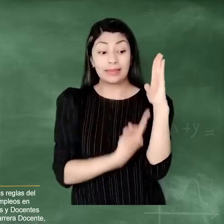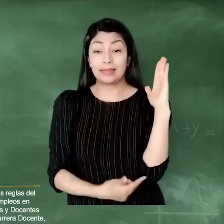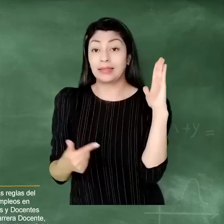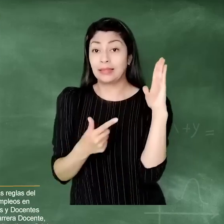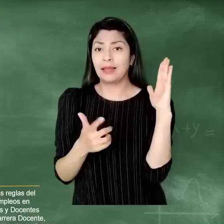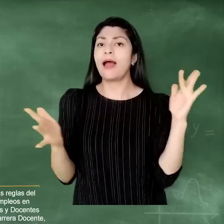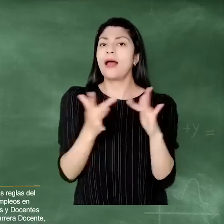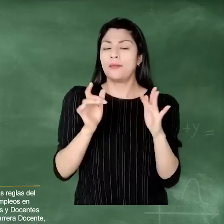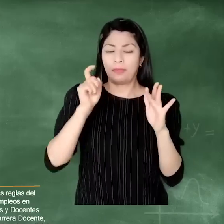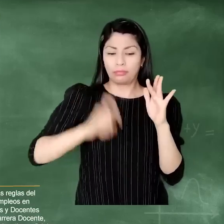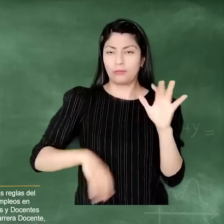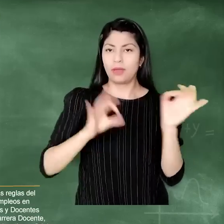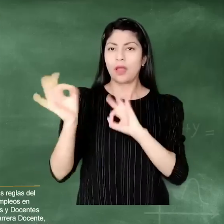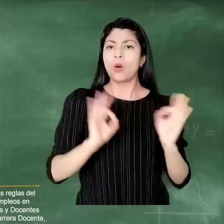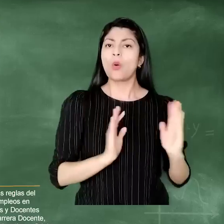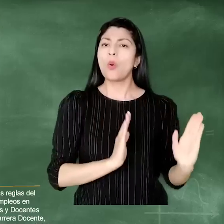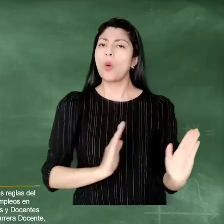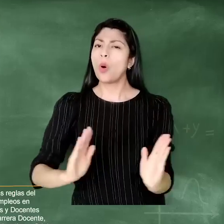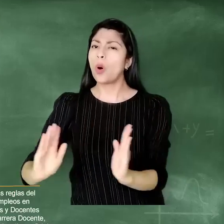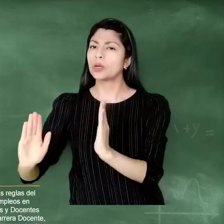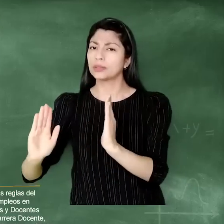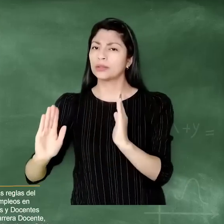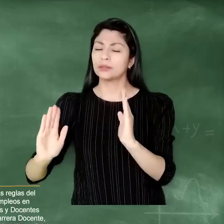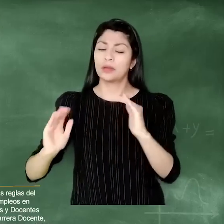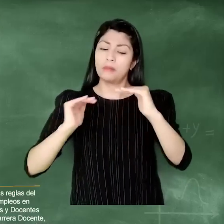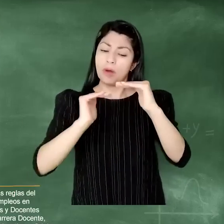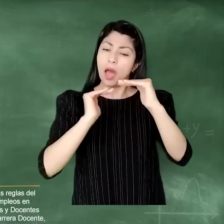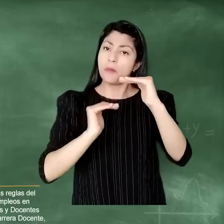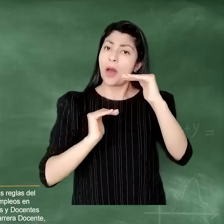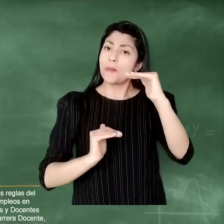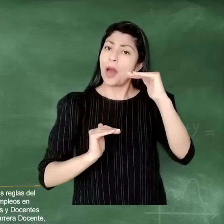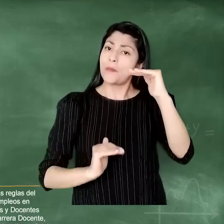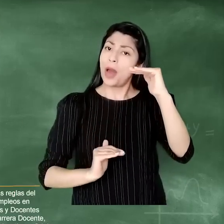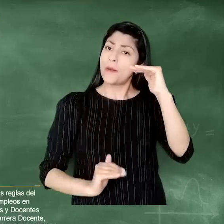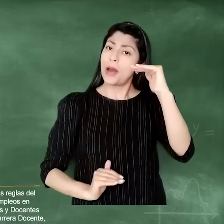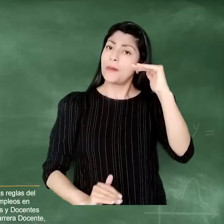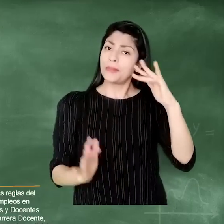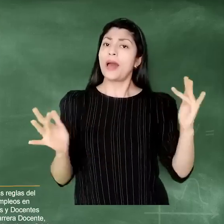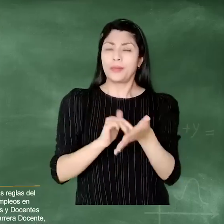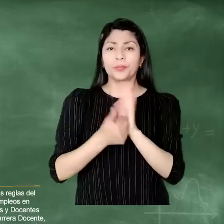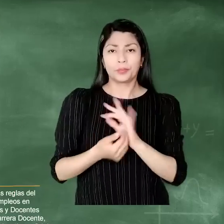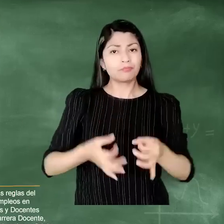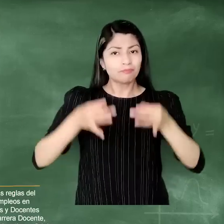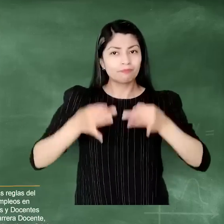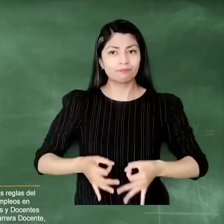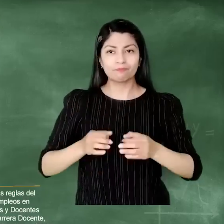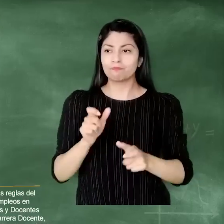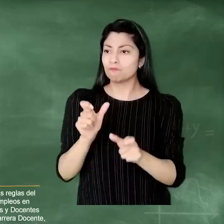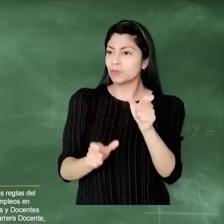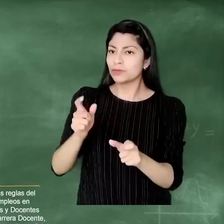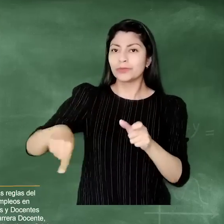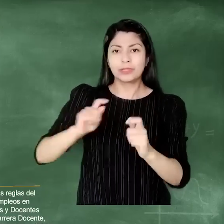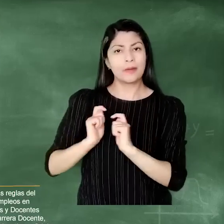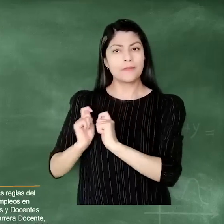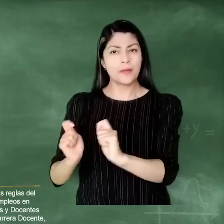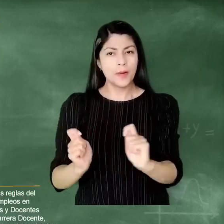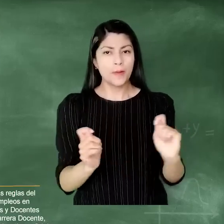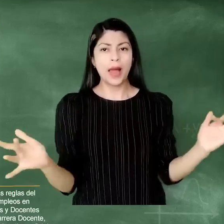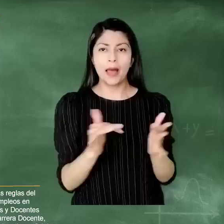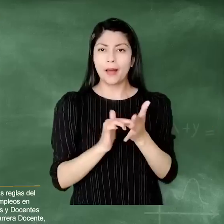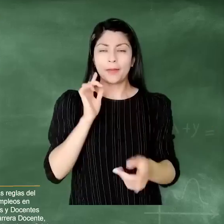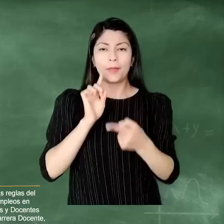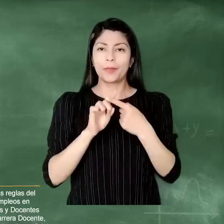elegibles deberán ser utilizadas en estricto orden descendente, para proveer únicamente las vacantes definitivas del